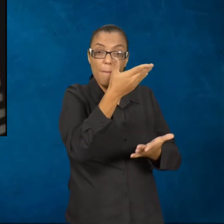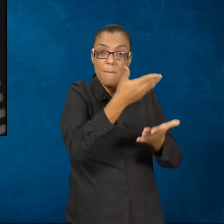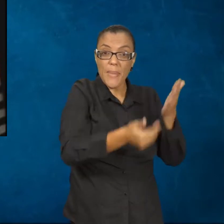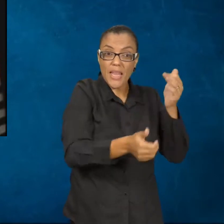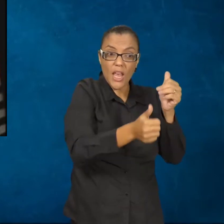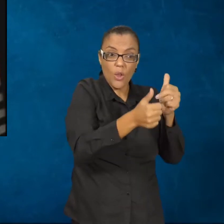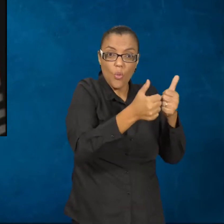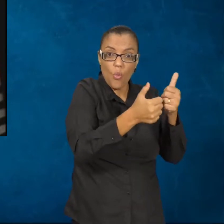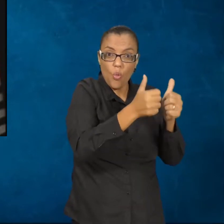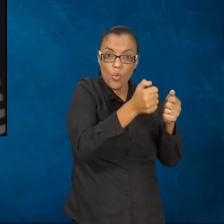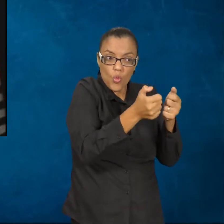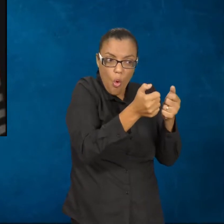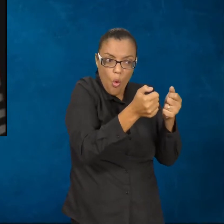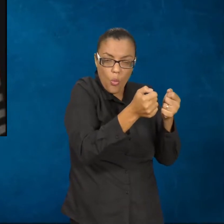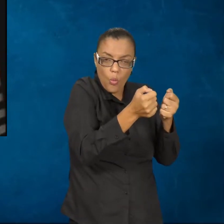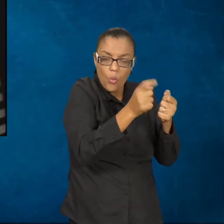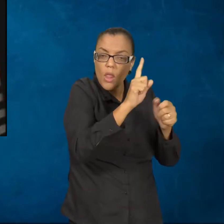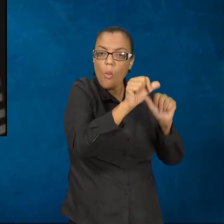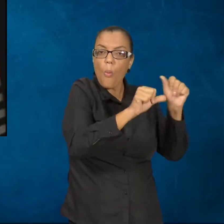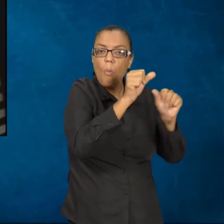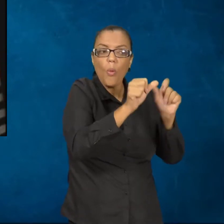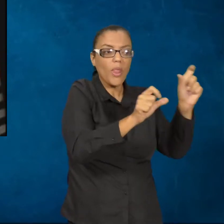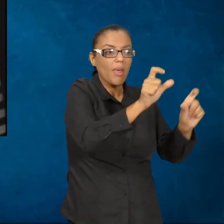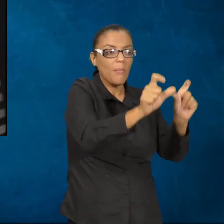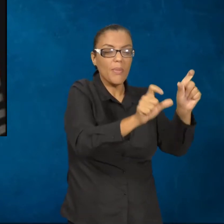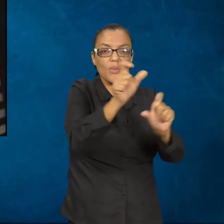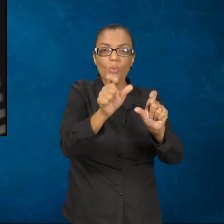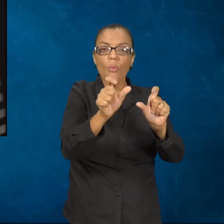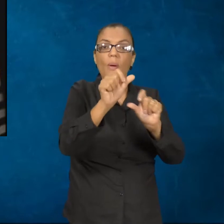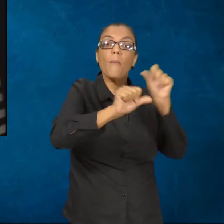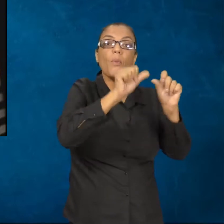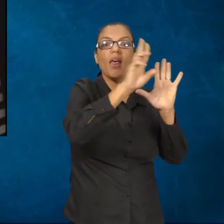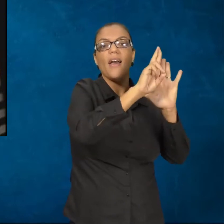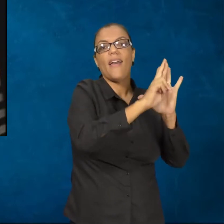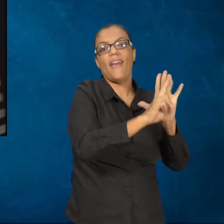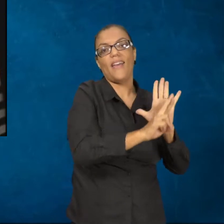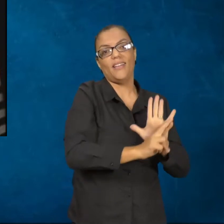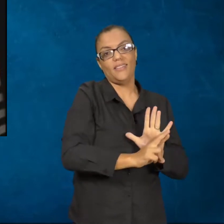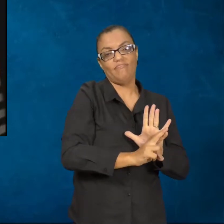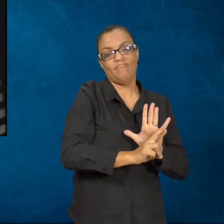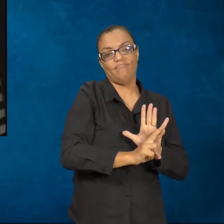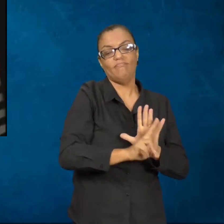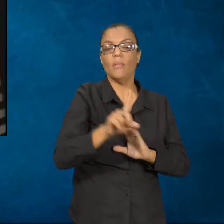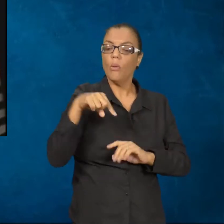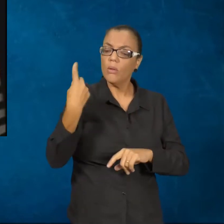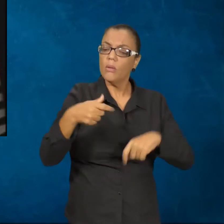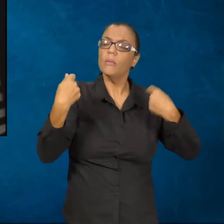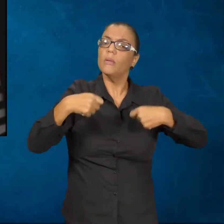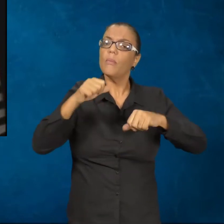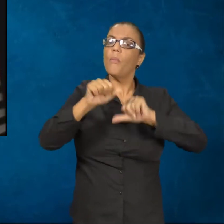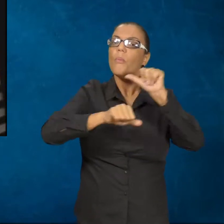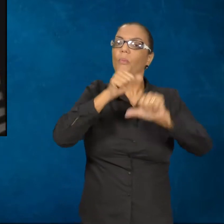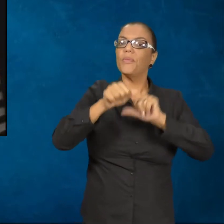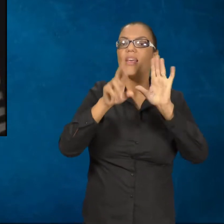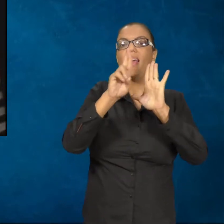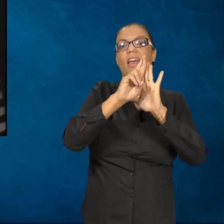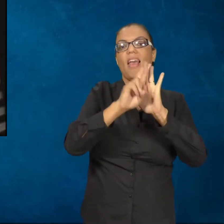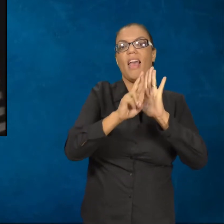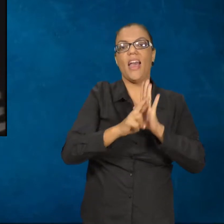os jogadores, mude as regras do jogo. Então nós temos que mudar as regras do jogo.